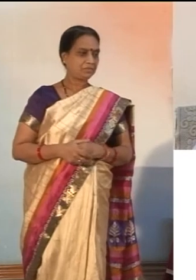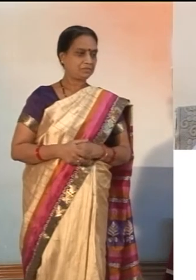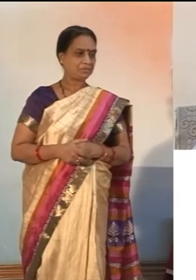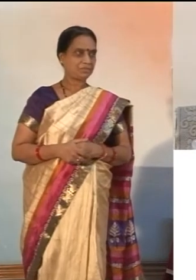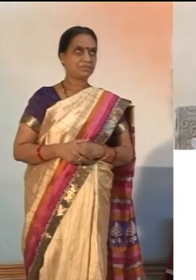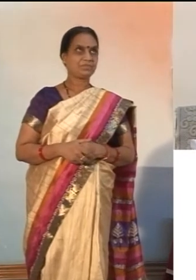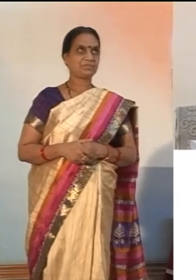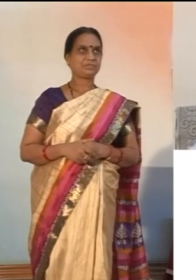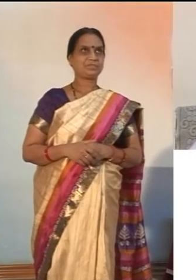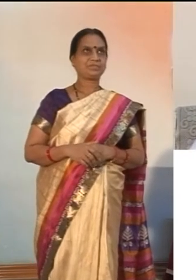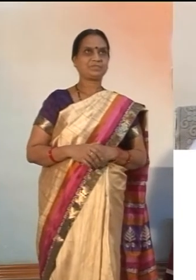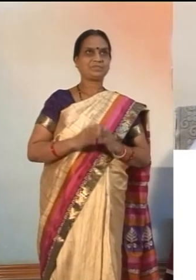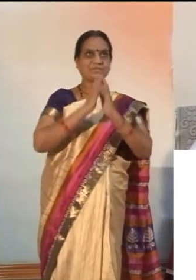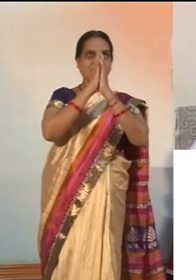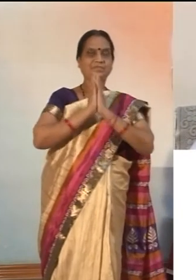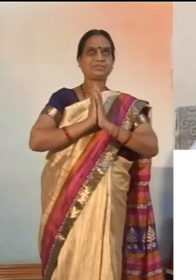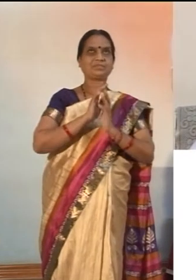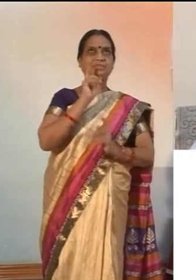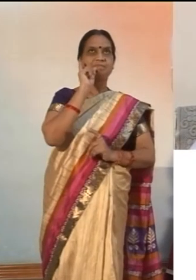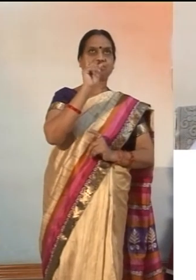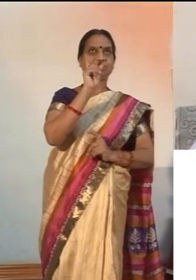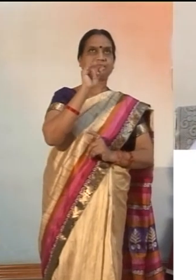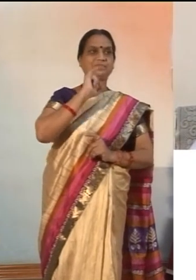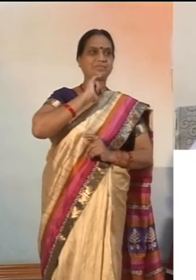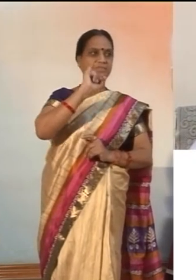कि भगवान एक है।